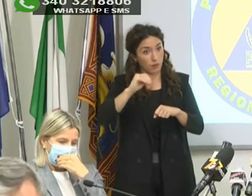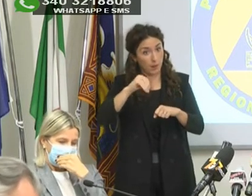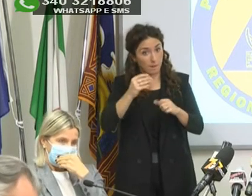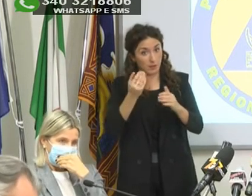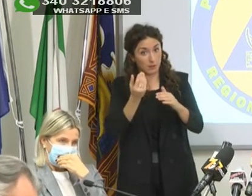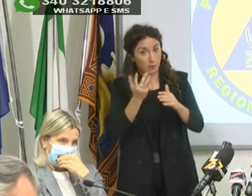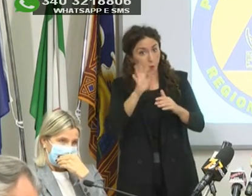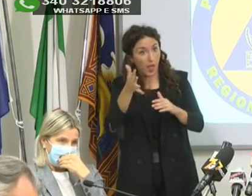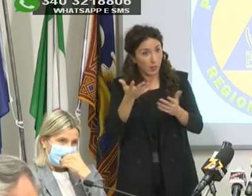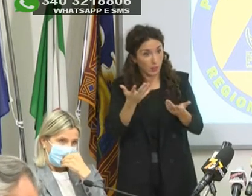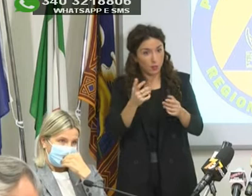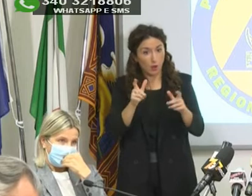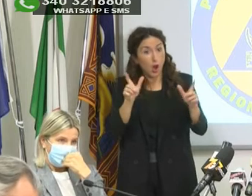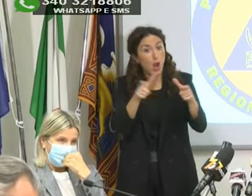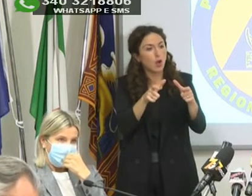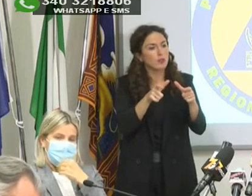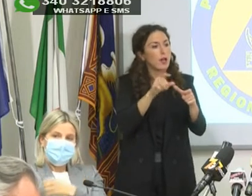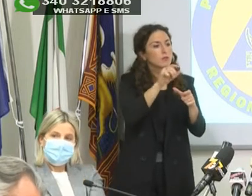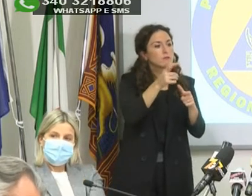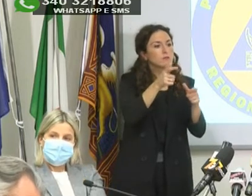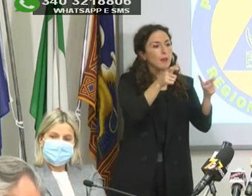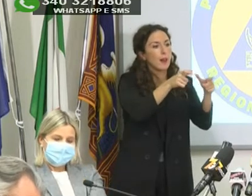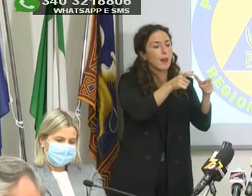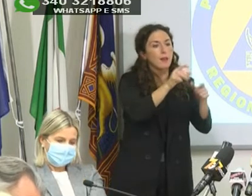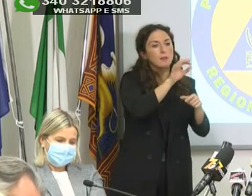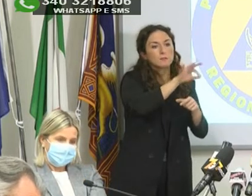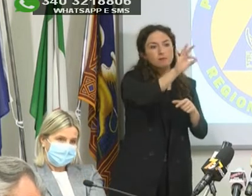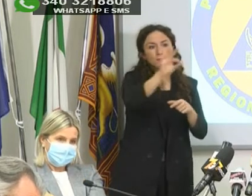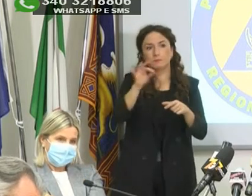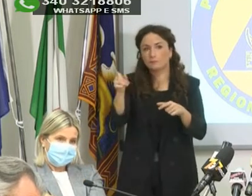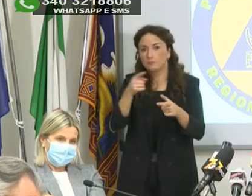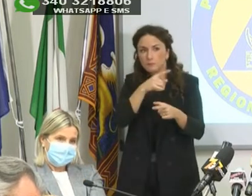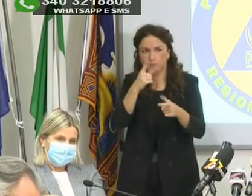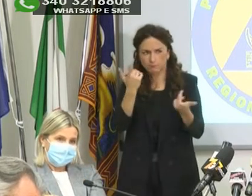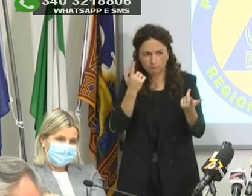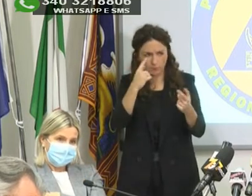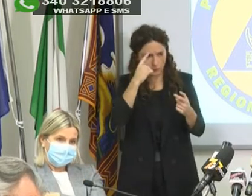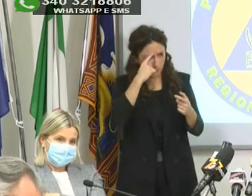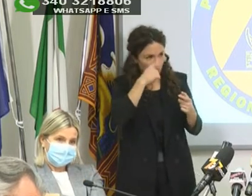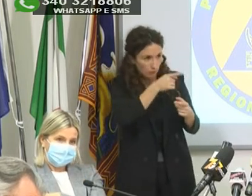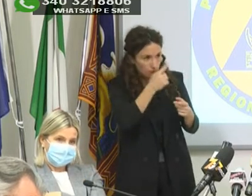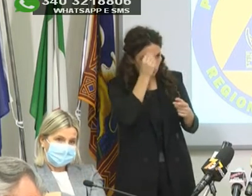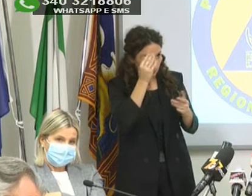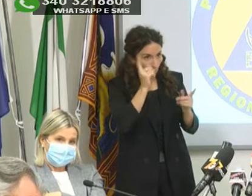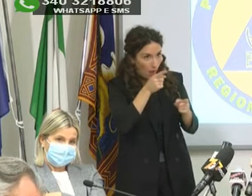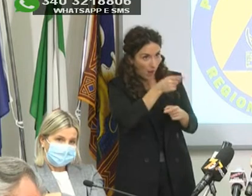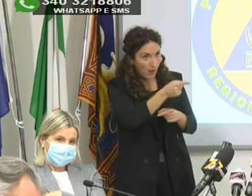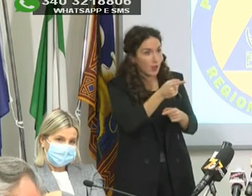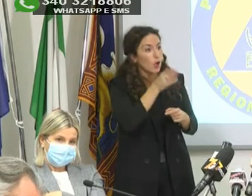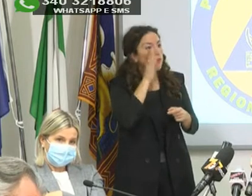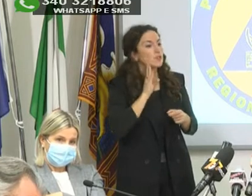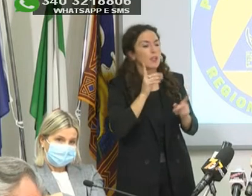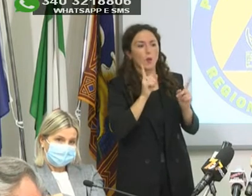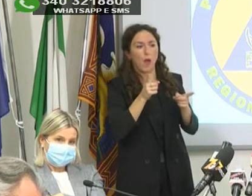a lockdown o localizzati o più complessivi, ma non so, lei cosa ne pensa, che consigli